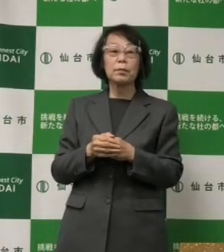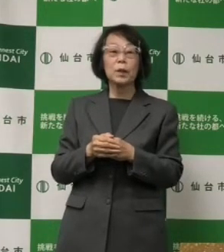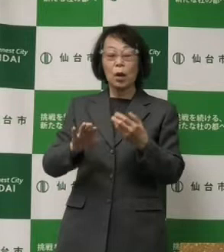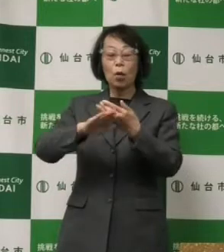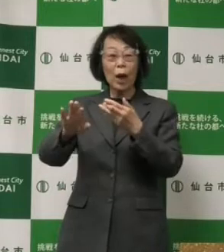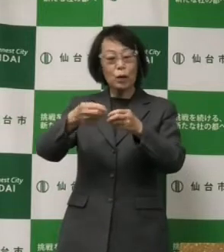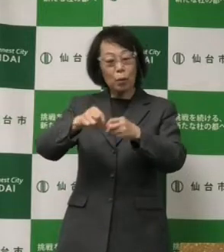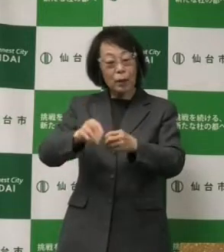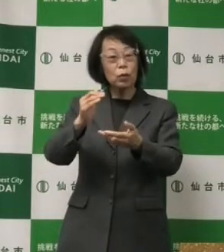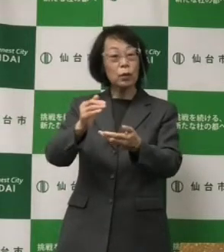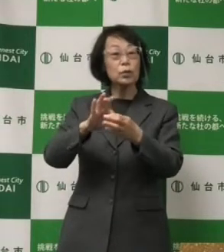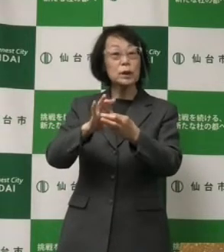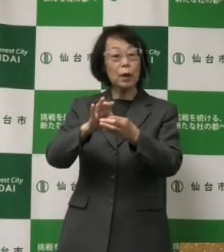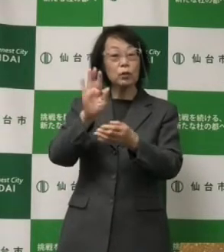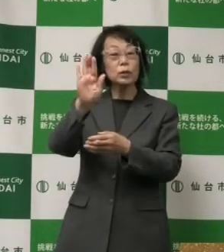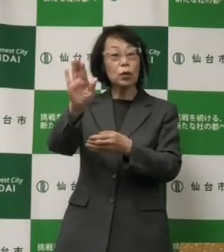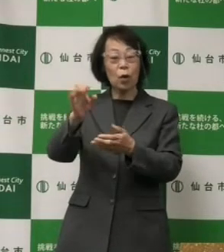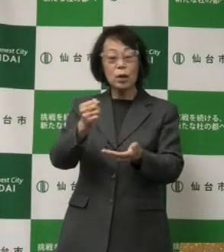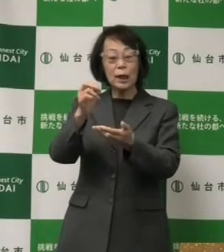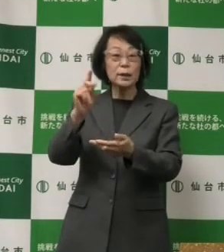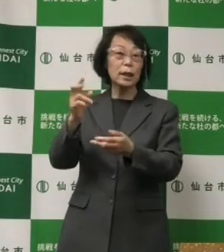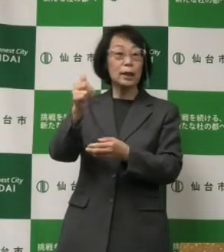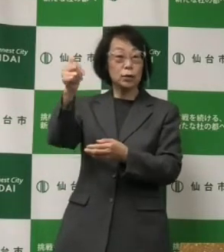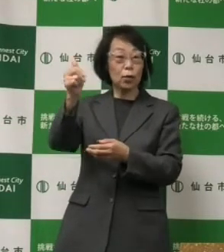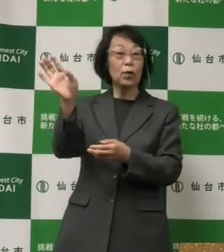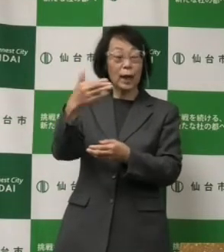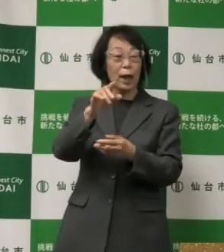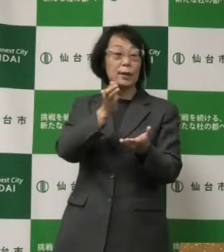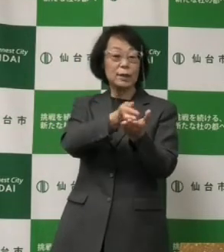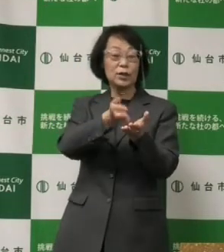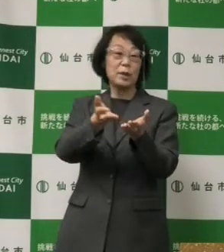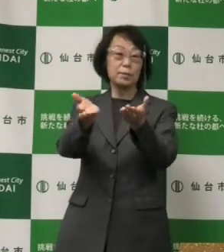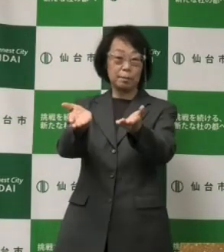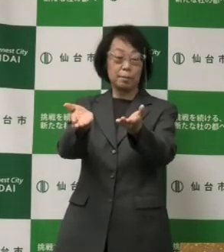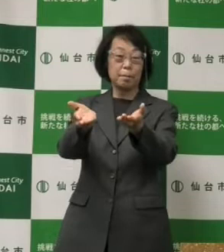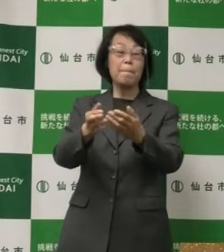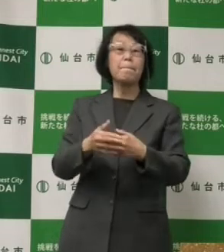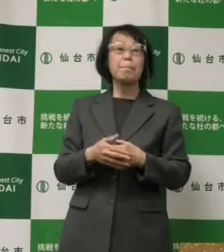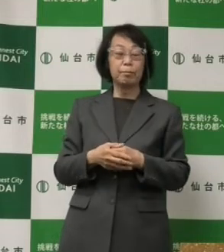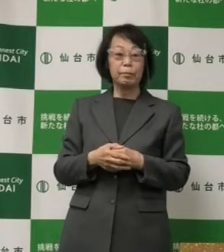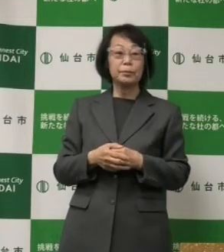このほか詳細につきましては後ほど財政課長から説明をさせていただきます。